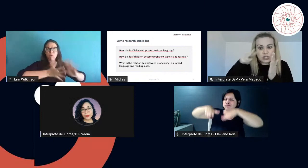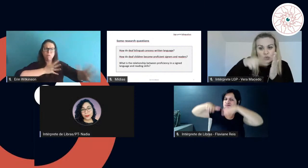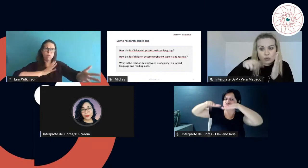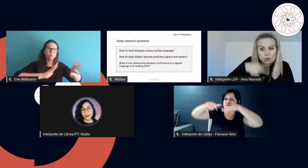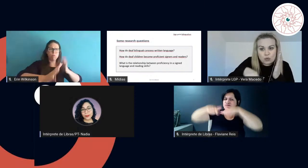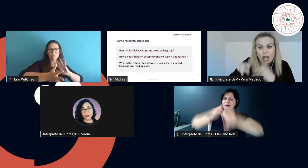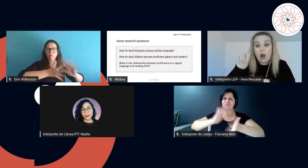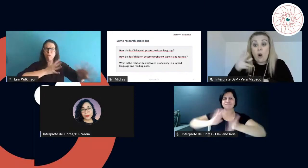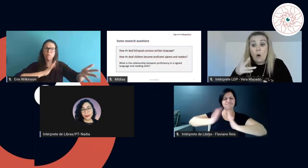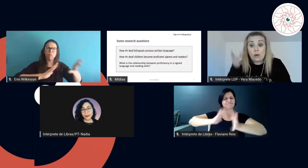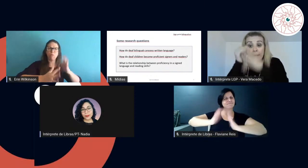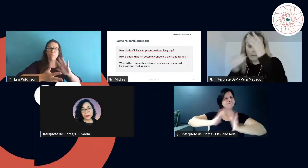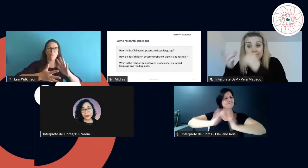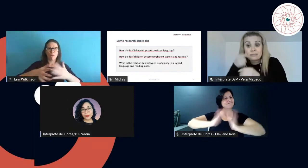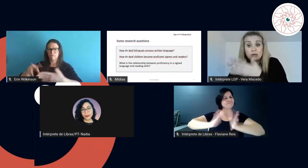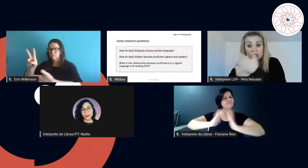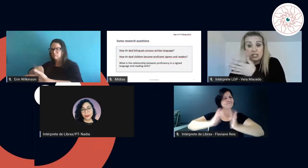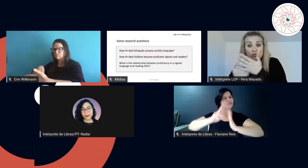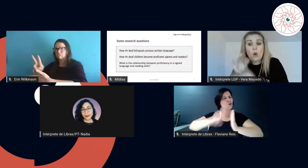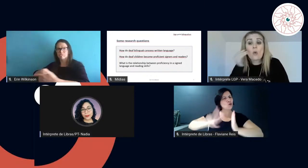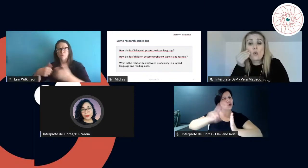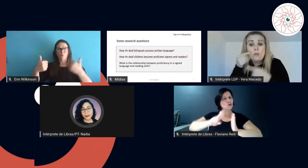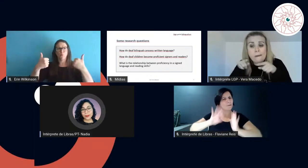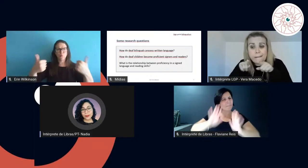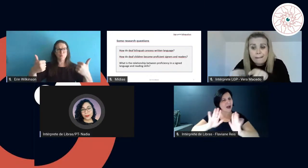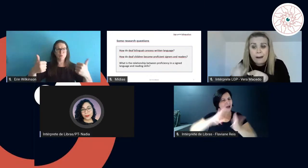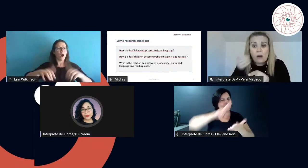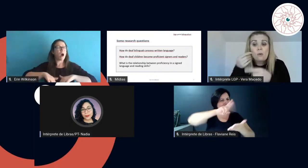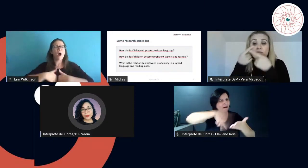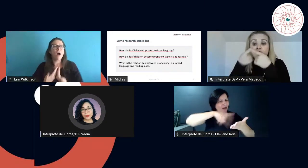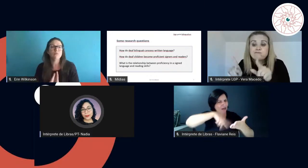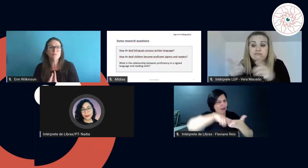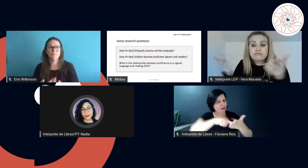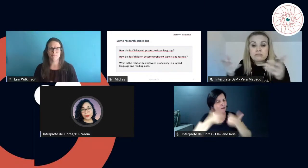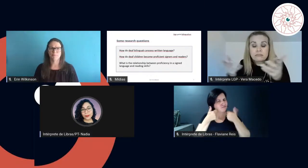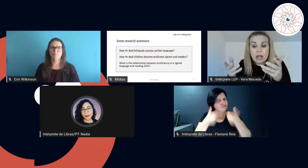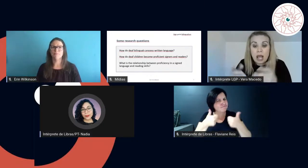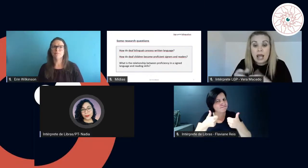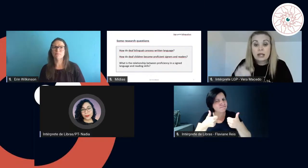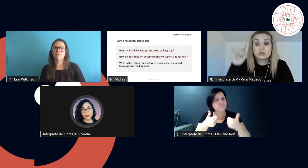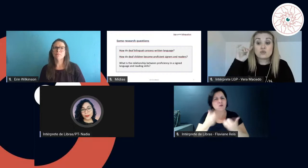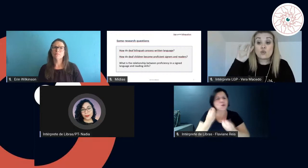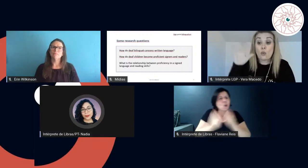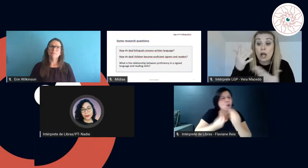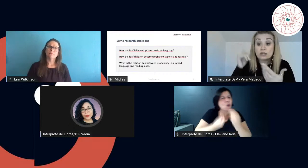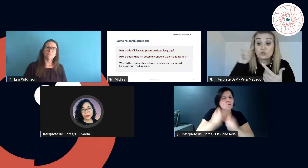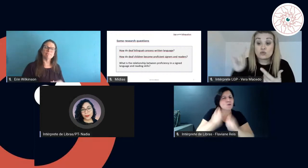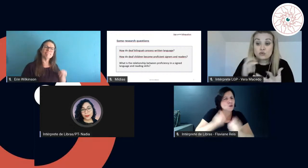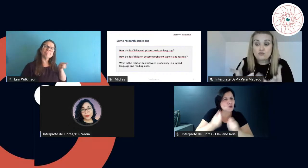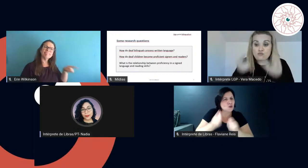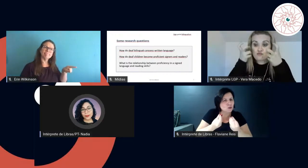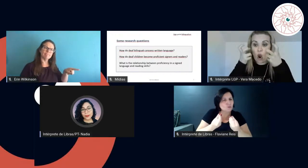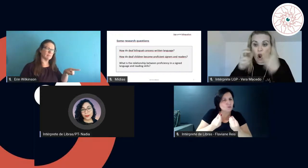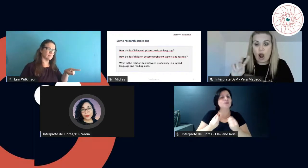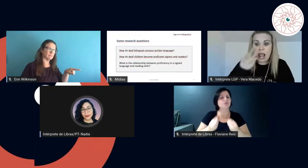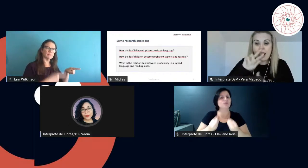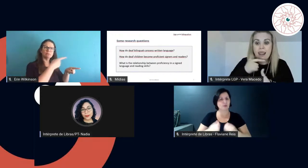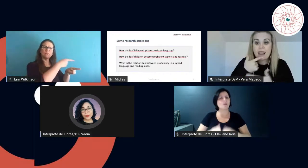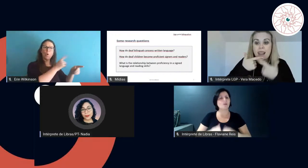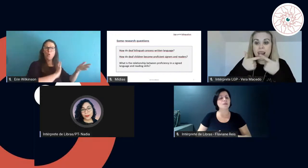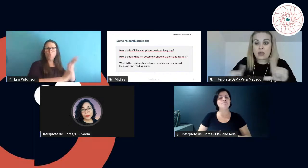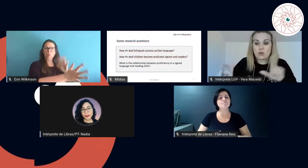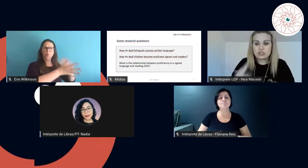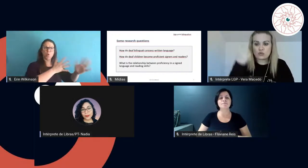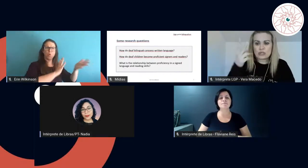desse indivíduo de surdos que fazem a aquisição das duas línguas desde a